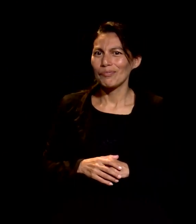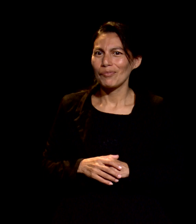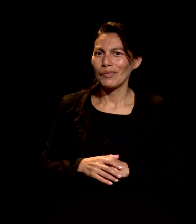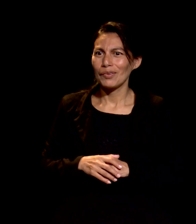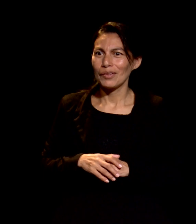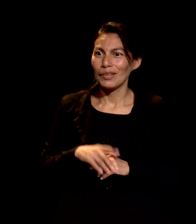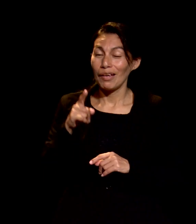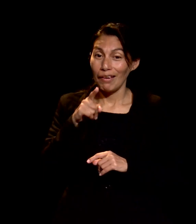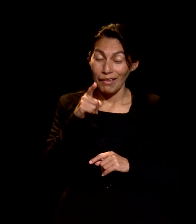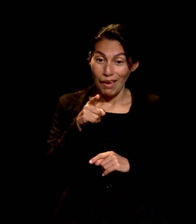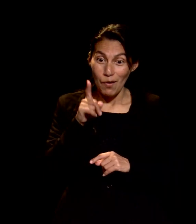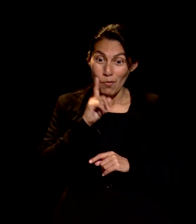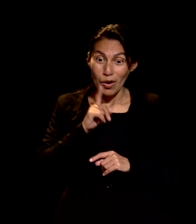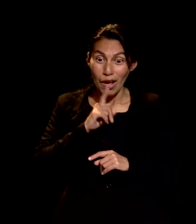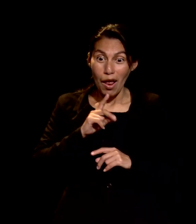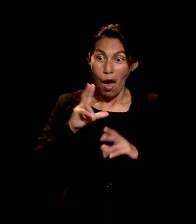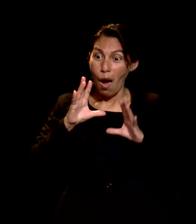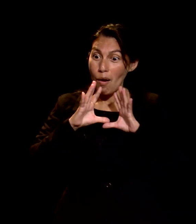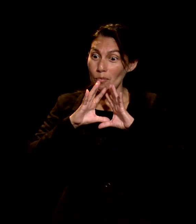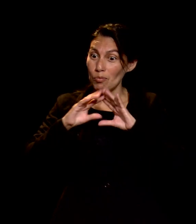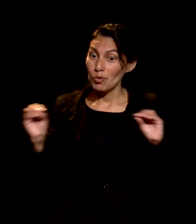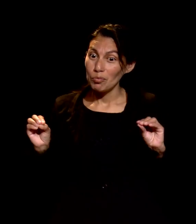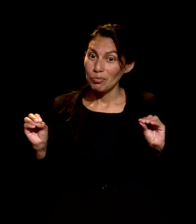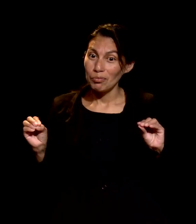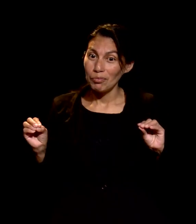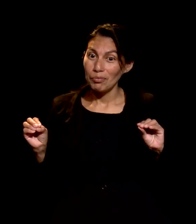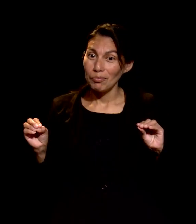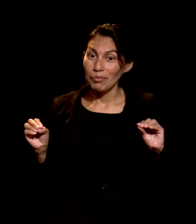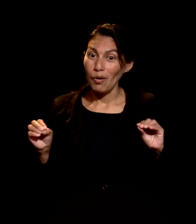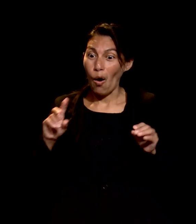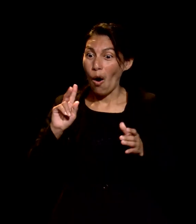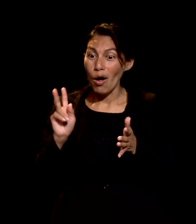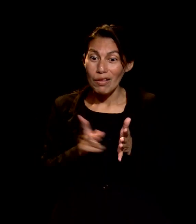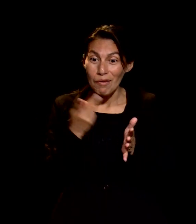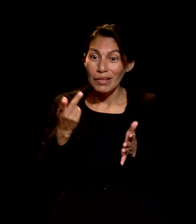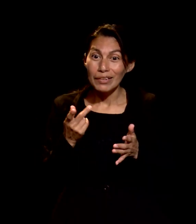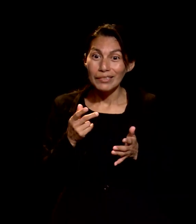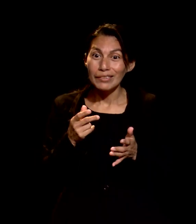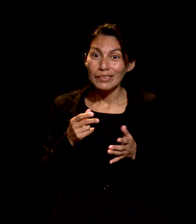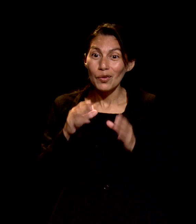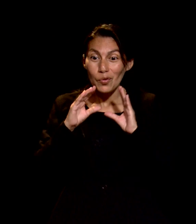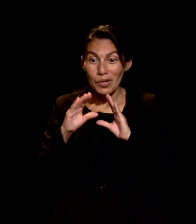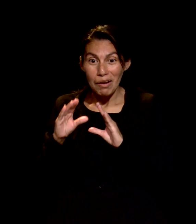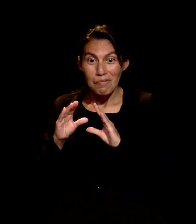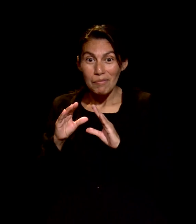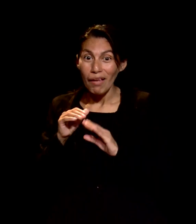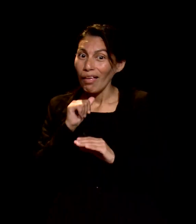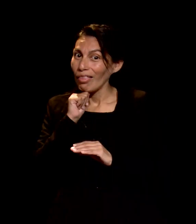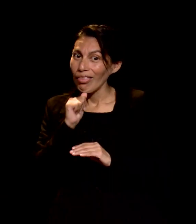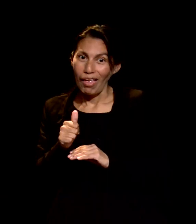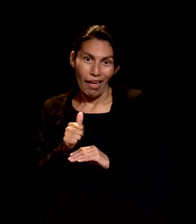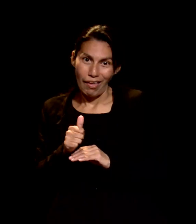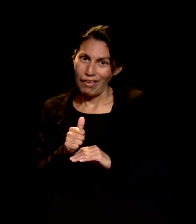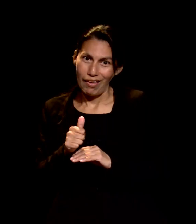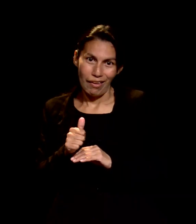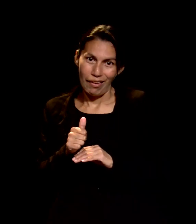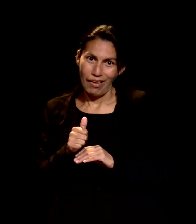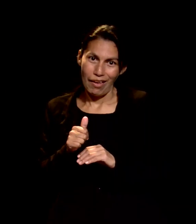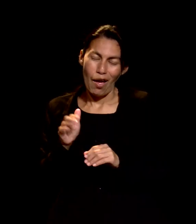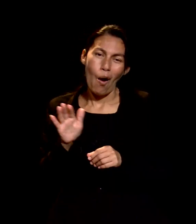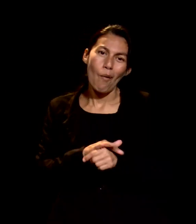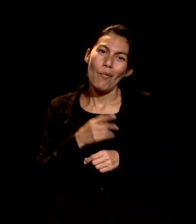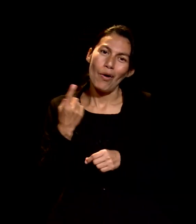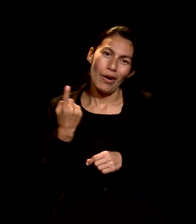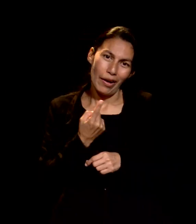desapareció nunca más volvió por a ponerme a fomentos ahora entiendo ¿por qué? porque ella había